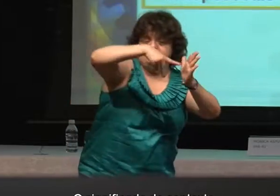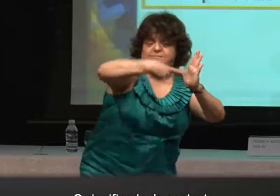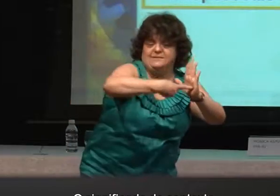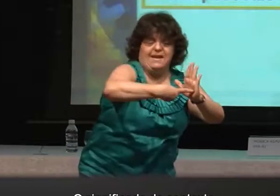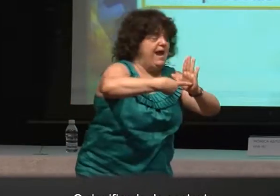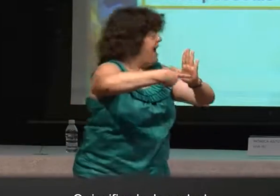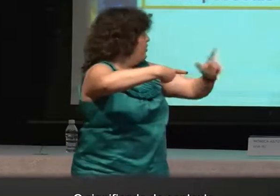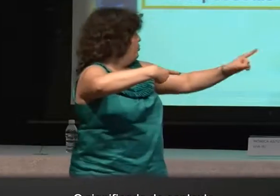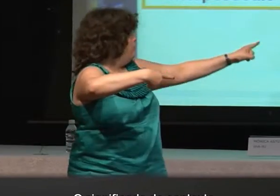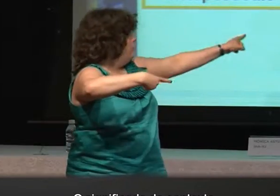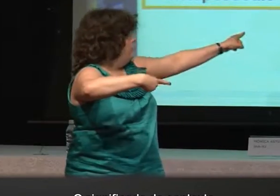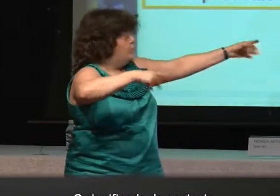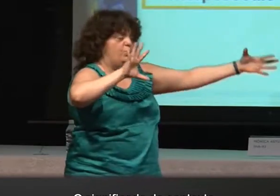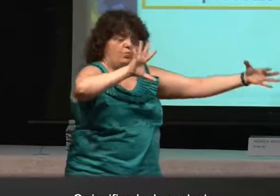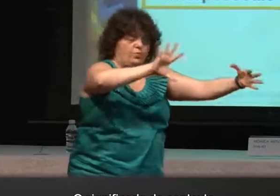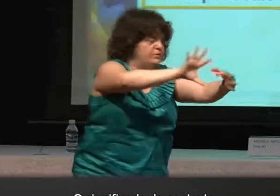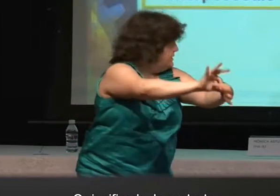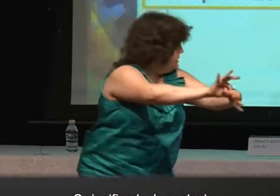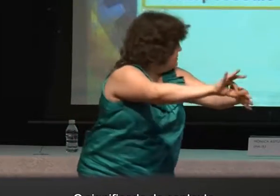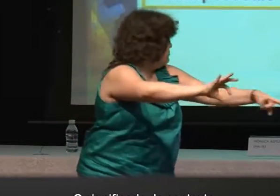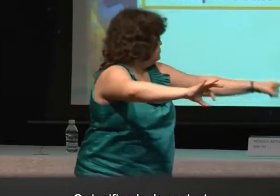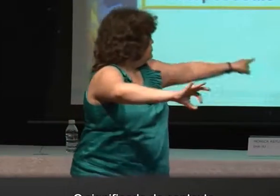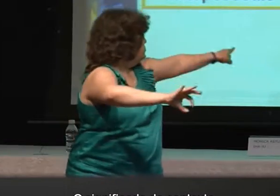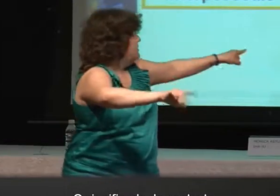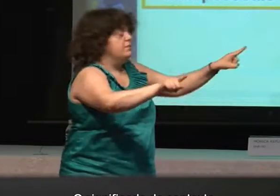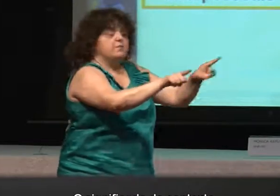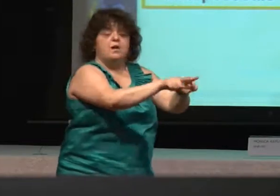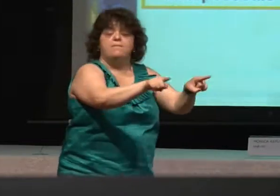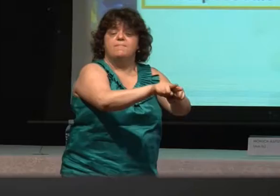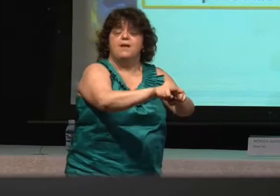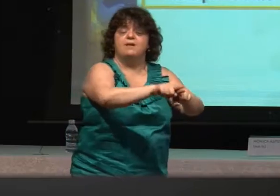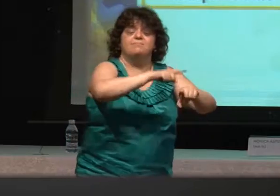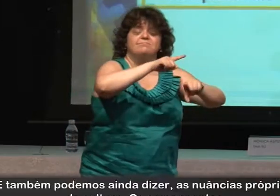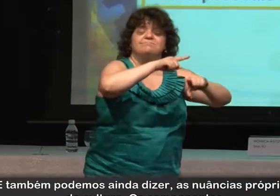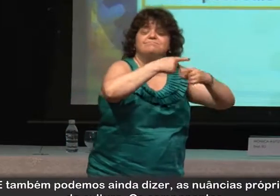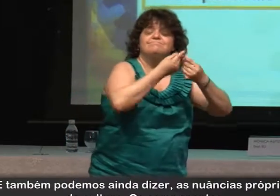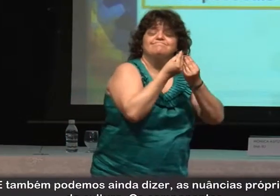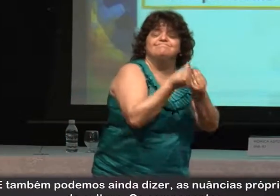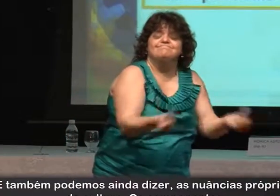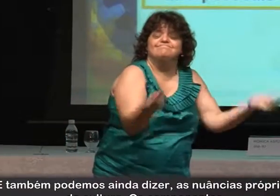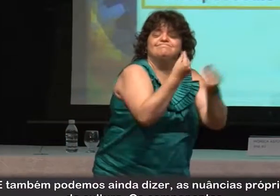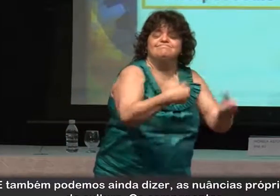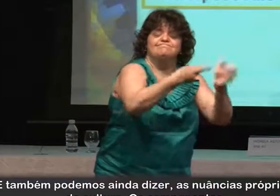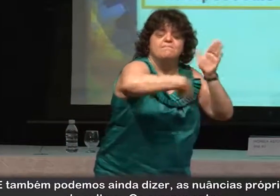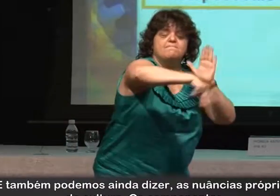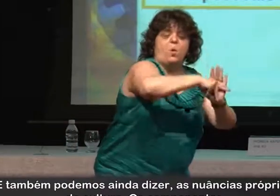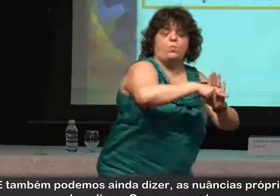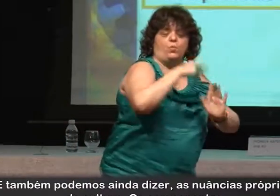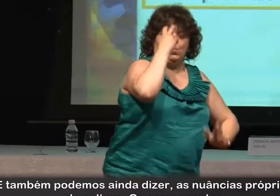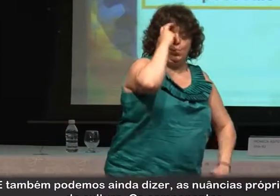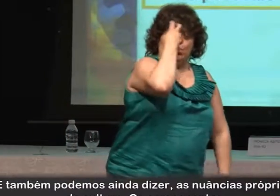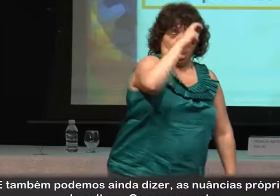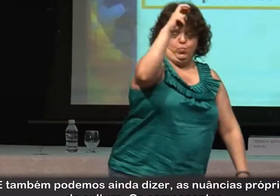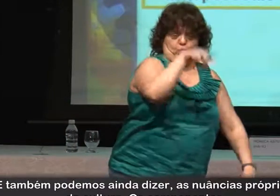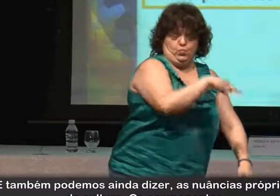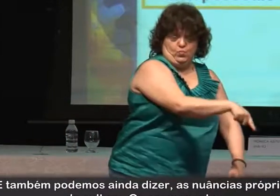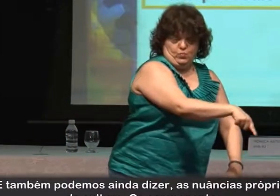o significado do contexto e também podemos ainda dizer as nuances próprias da cultura,